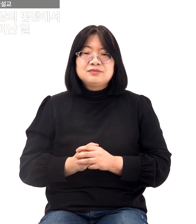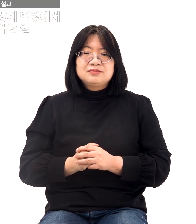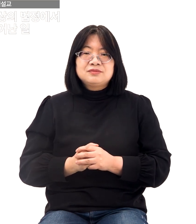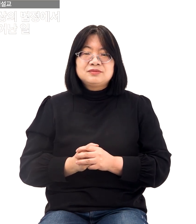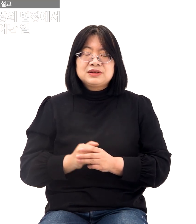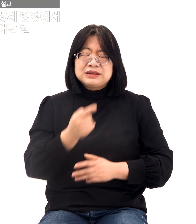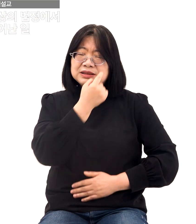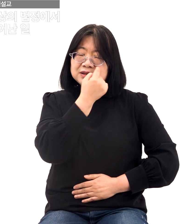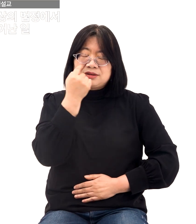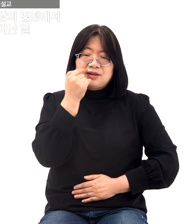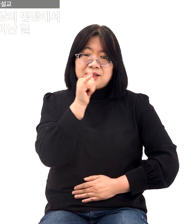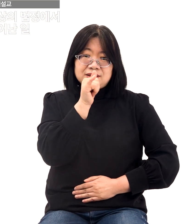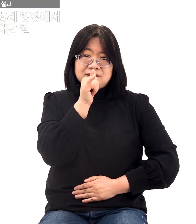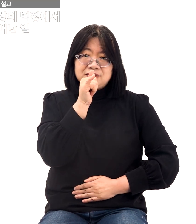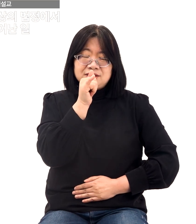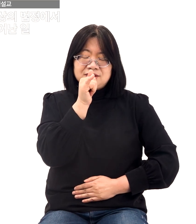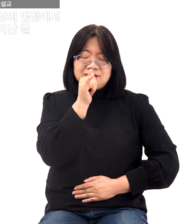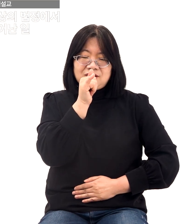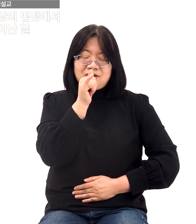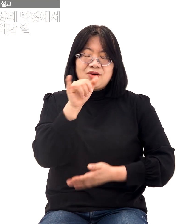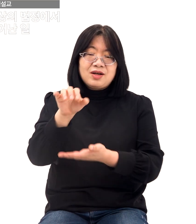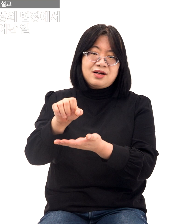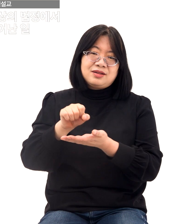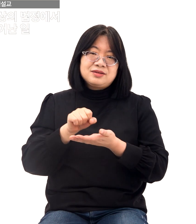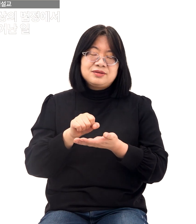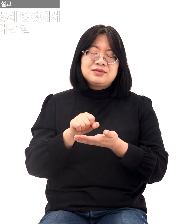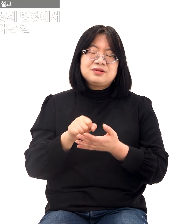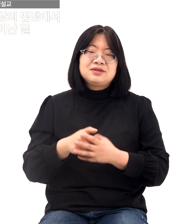그 근거가 있는 것을 가지고